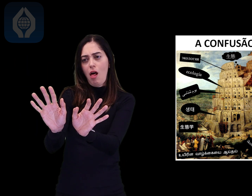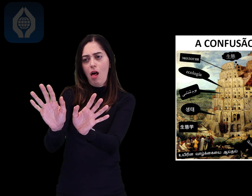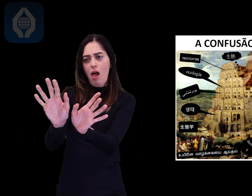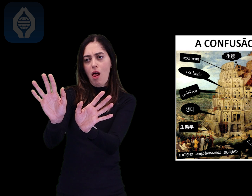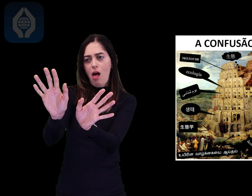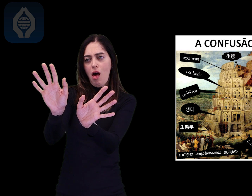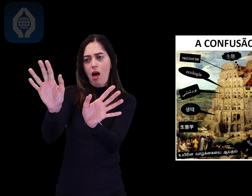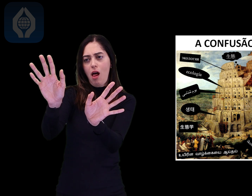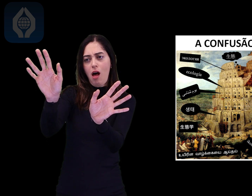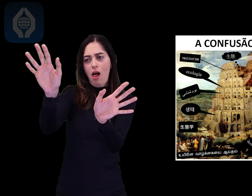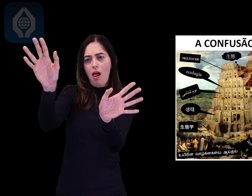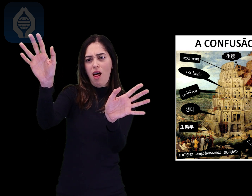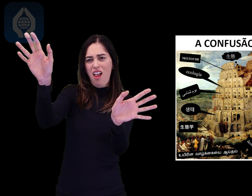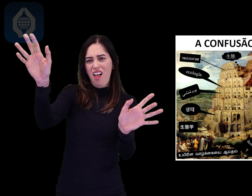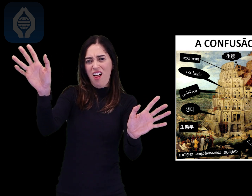não apenas uma região.